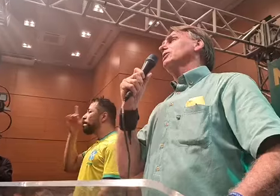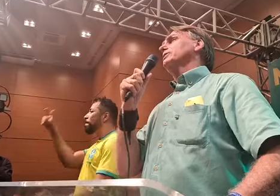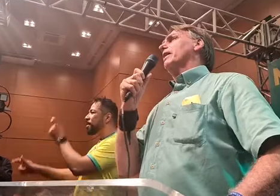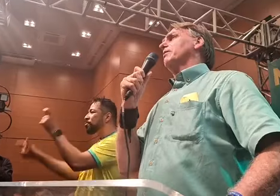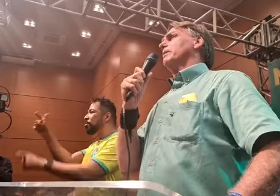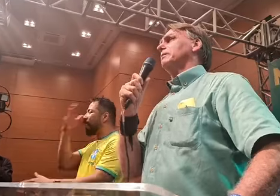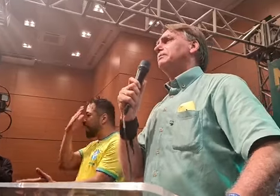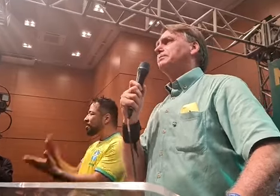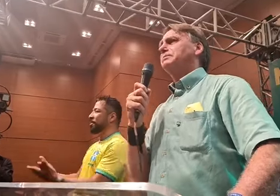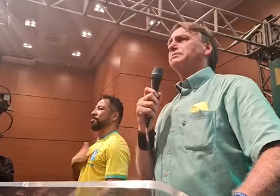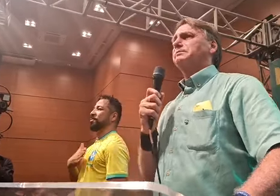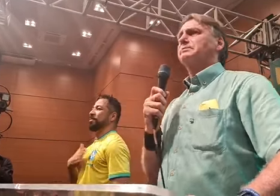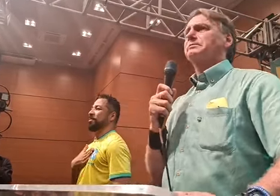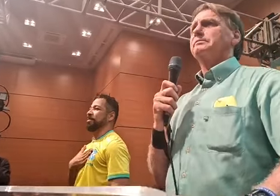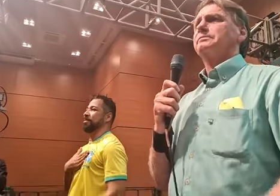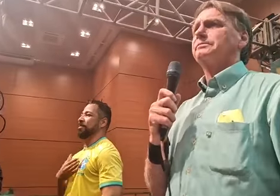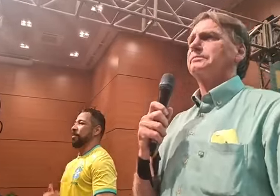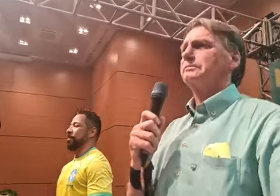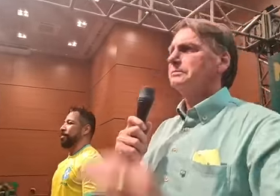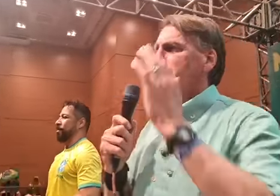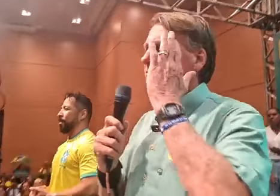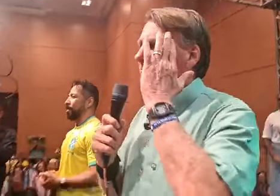que acreditaram em